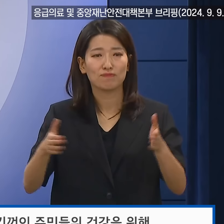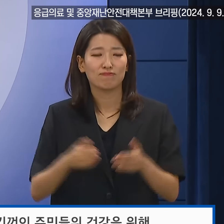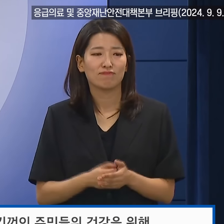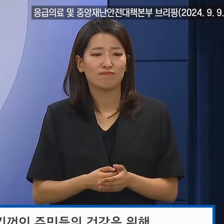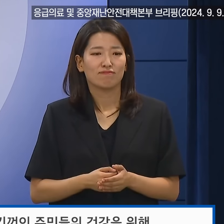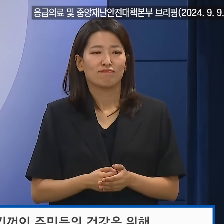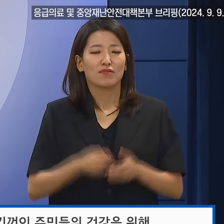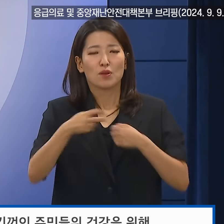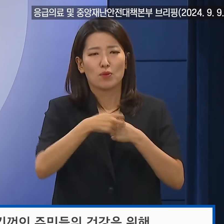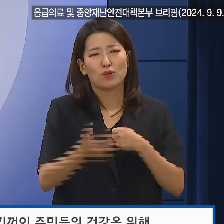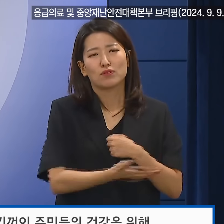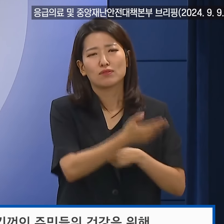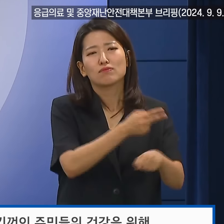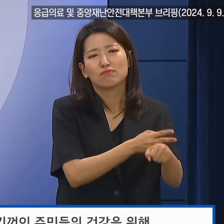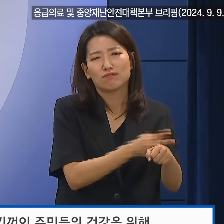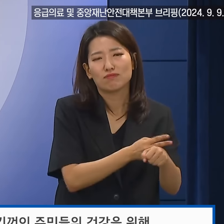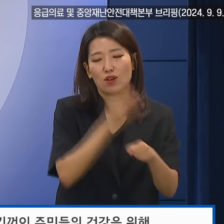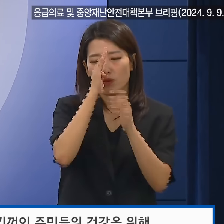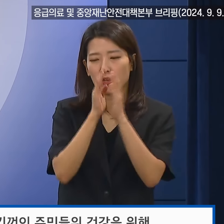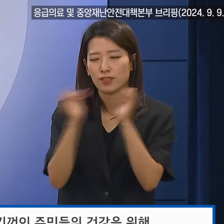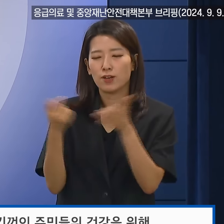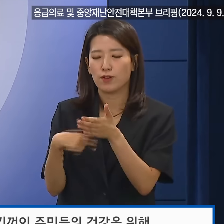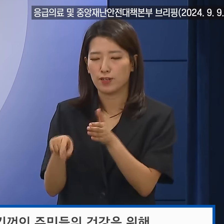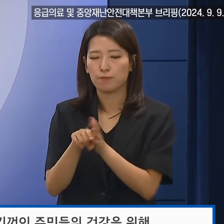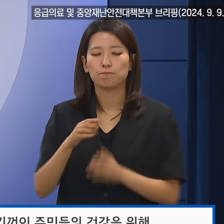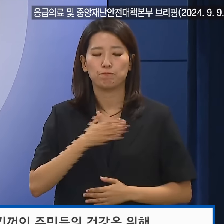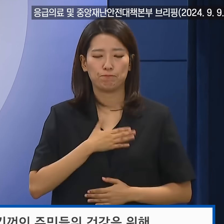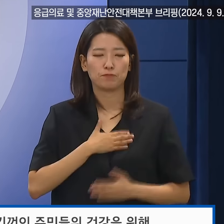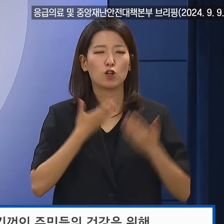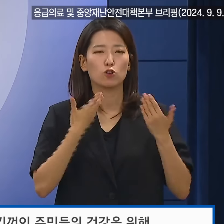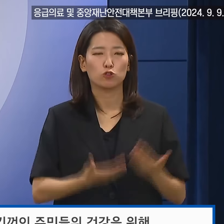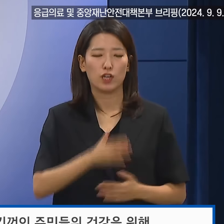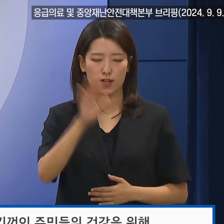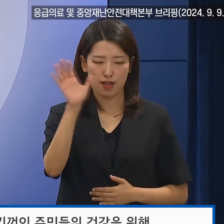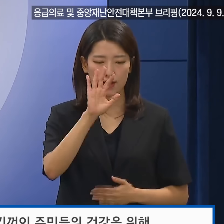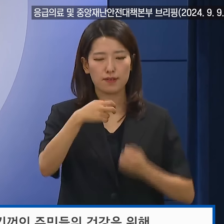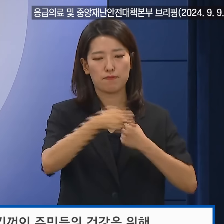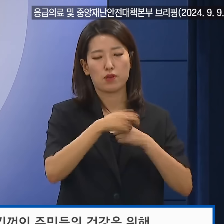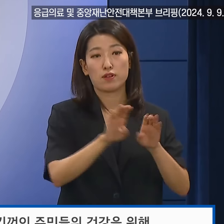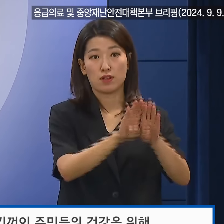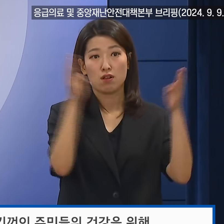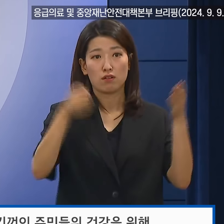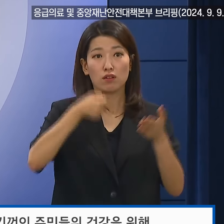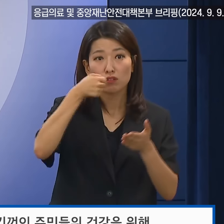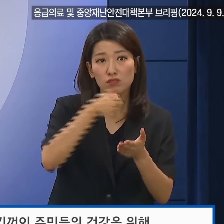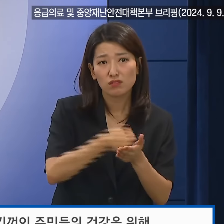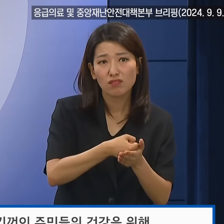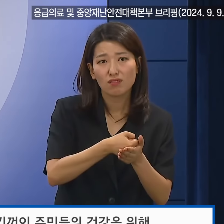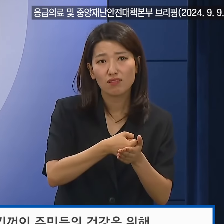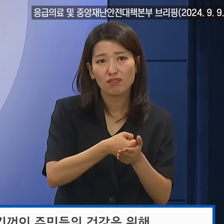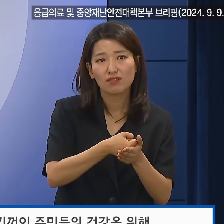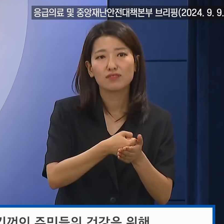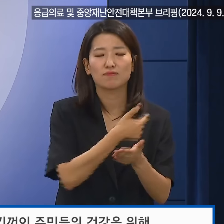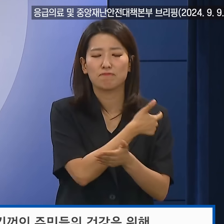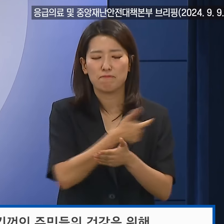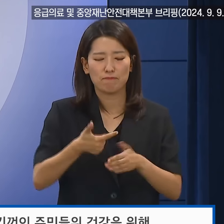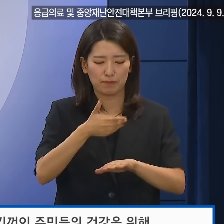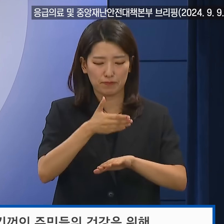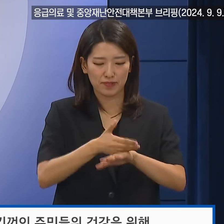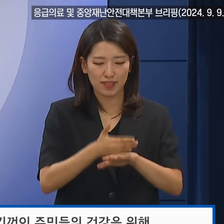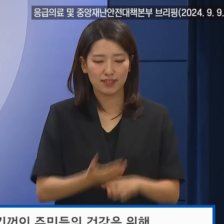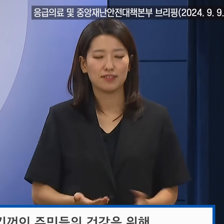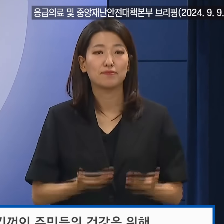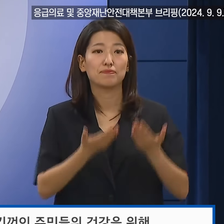기꺼이 주민들의 건강을 위해 진료를 계획해 주신 의료진 여러분의 희생과 헌신에 대해 감사의